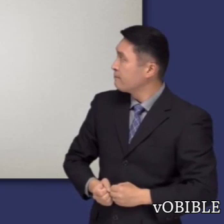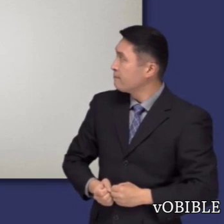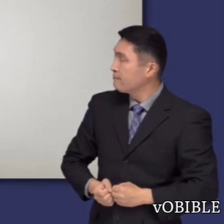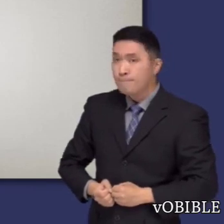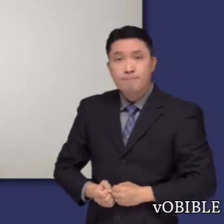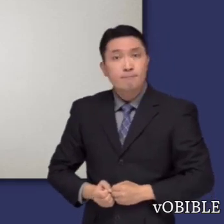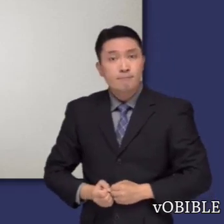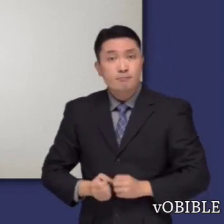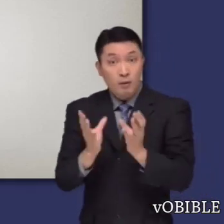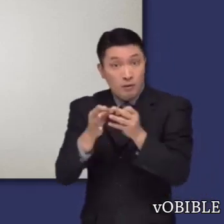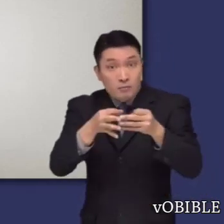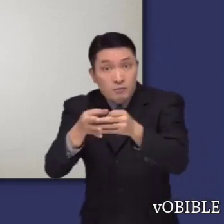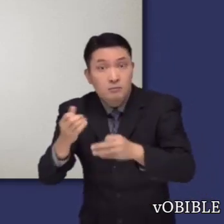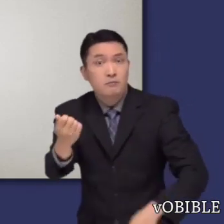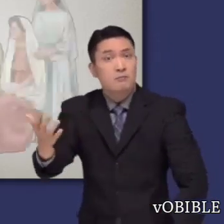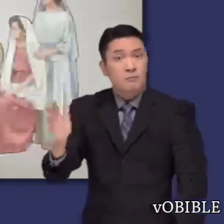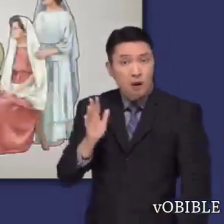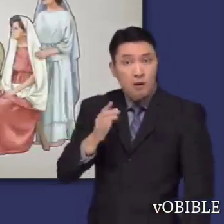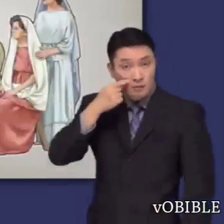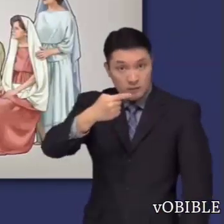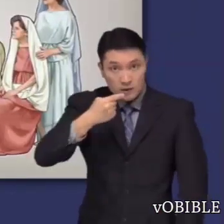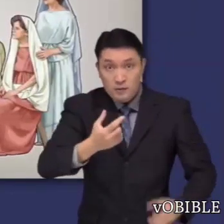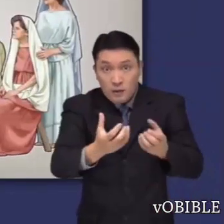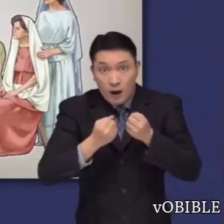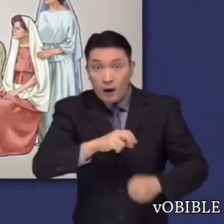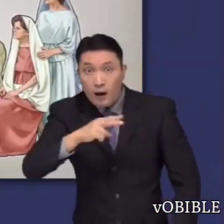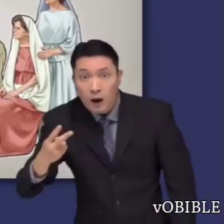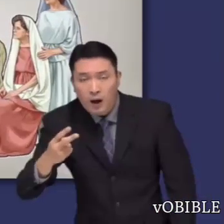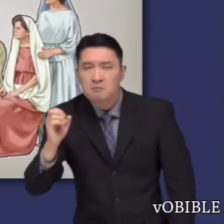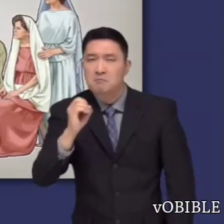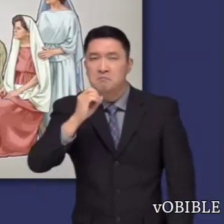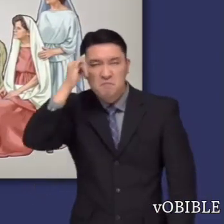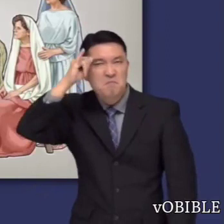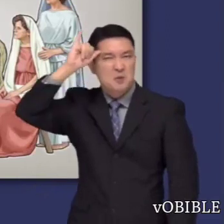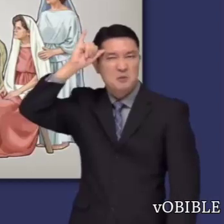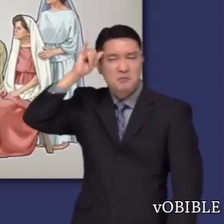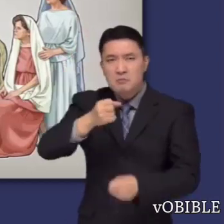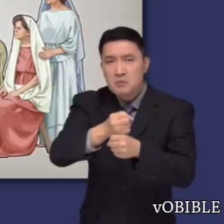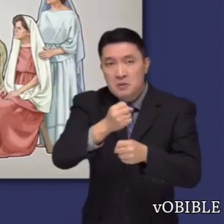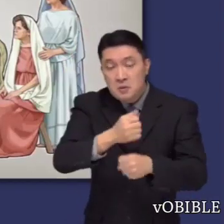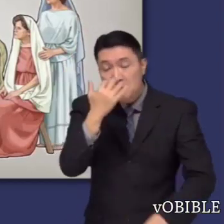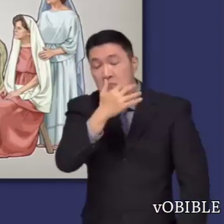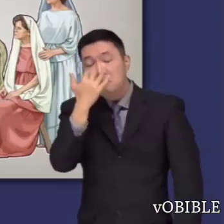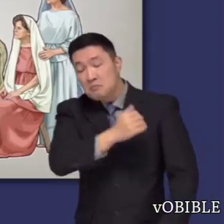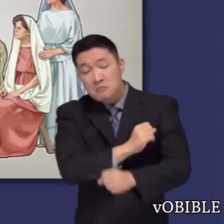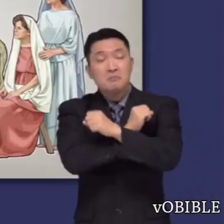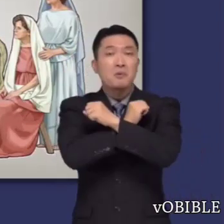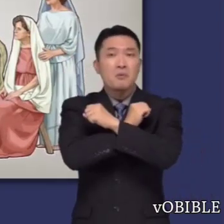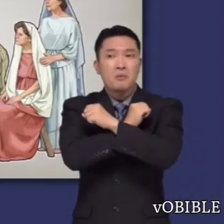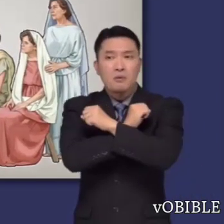第三章，保罗提醒会众要把不守规矩的人记下，不要再跟他们来